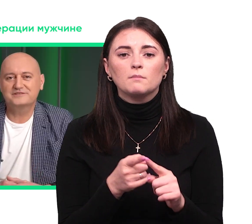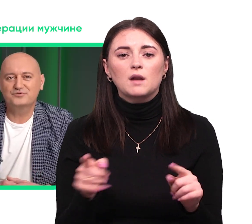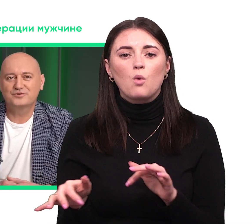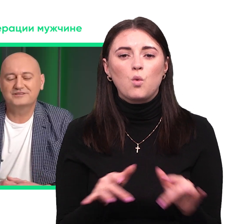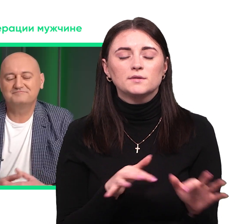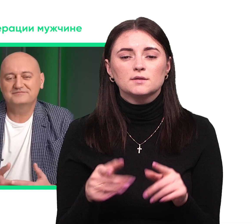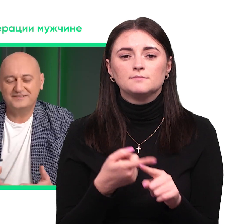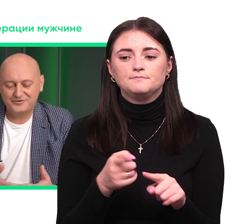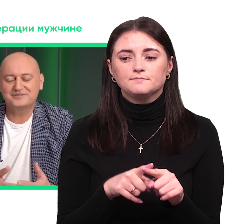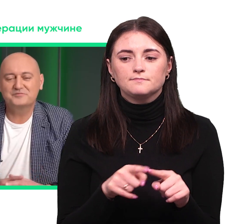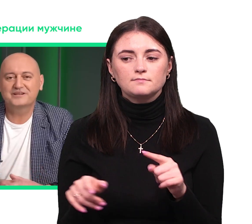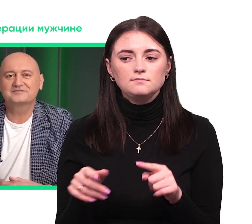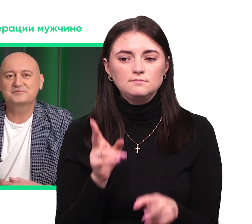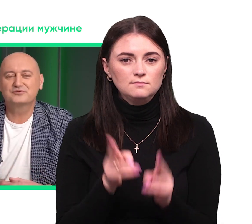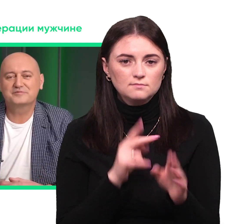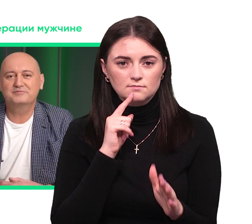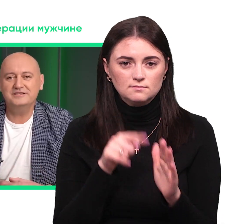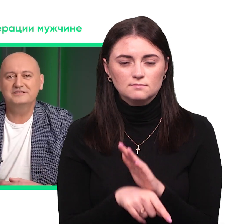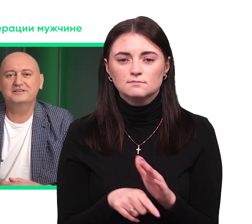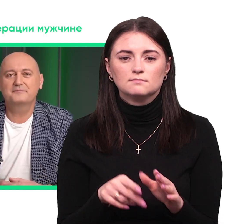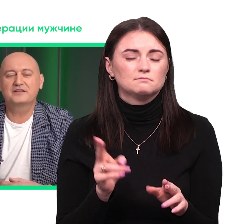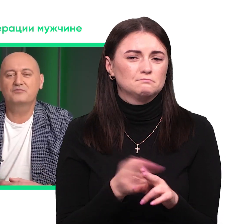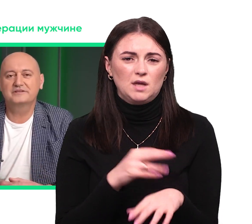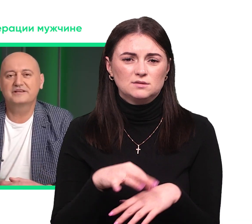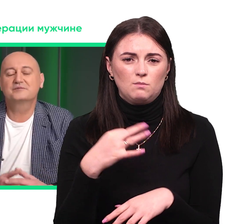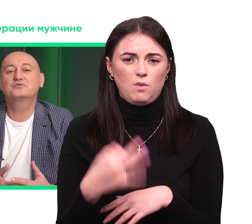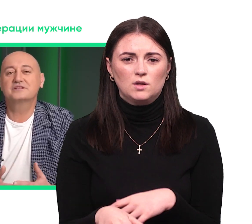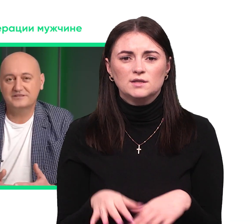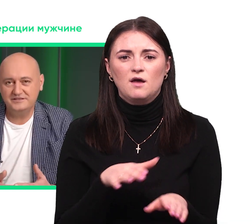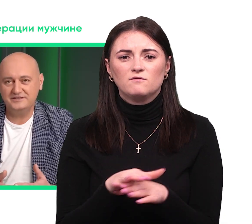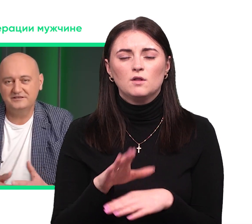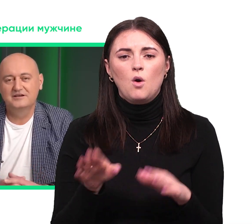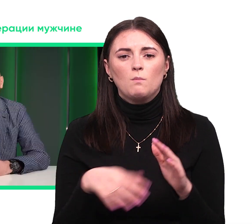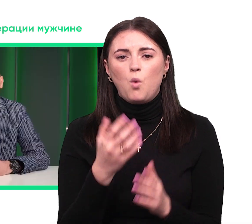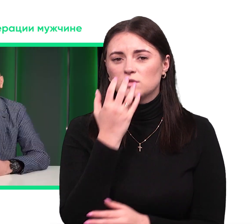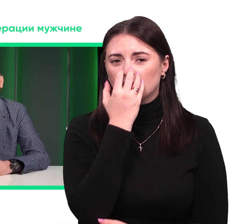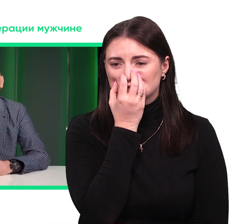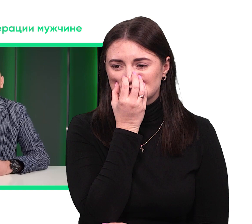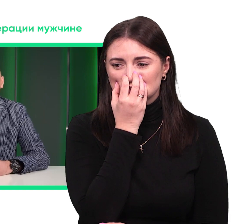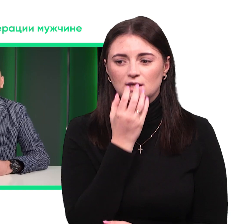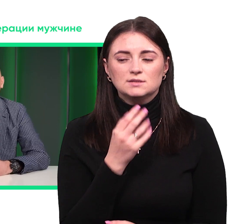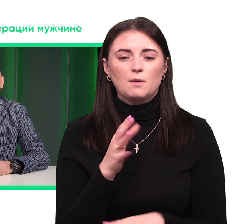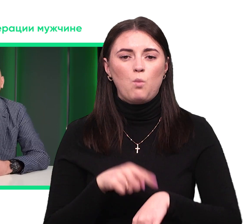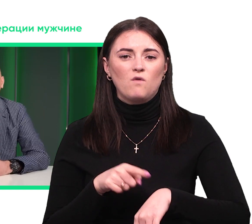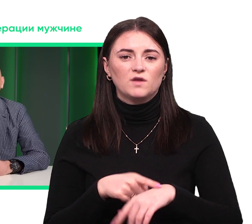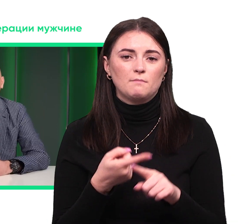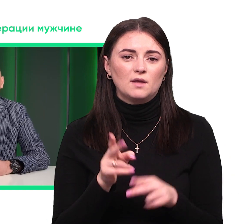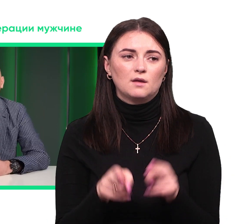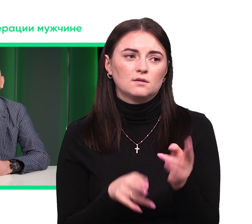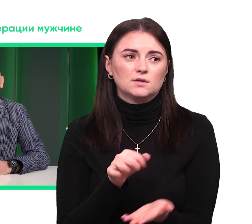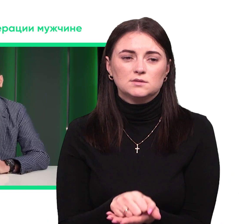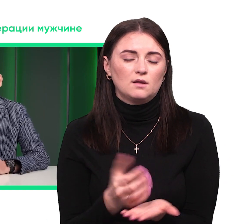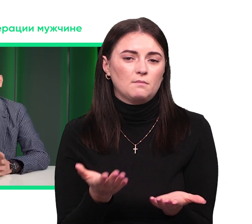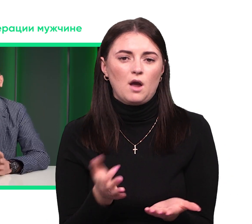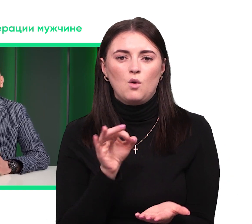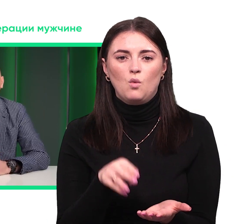Эта процедура, это хирургическое вмешательство абсолютно безболезненное, оно выполняется под анестезией. По времени эта операция занимает